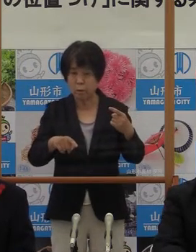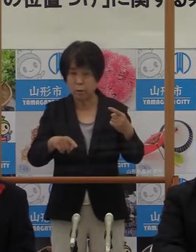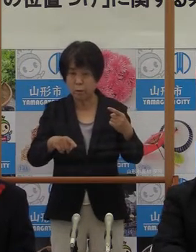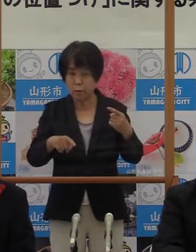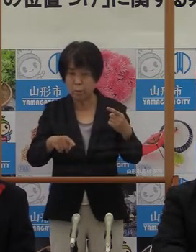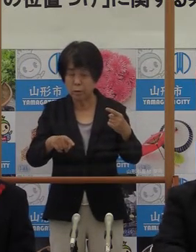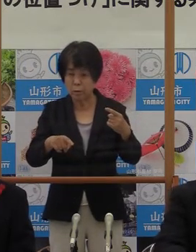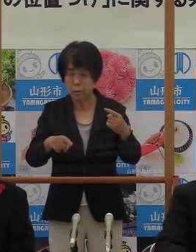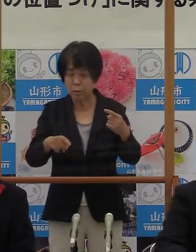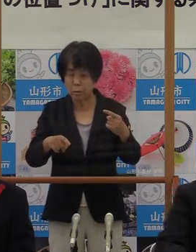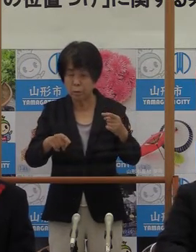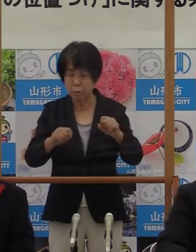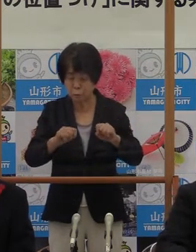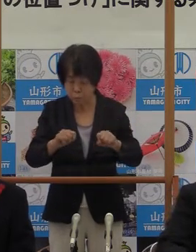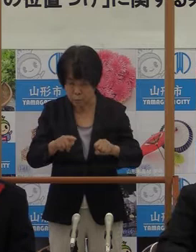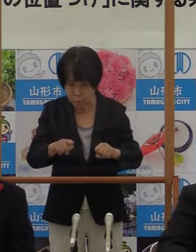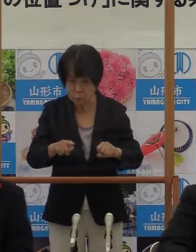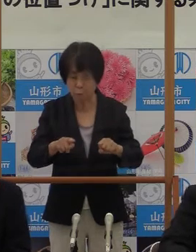けて、まあ、今回、